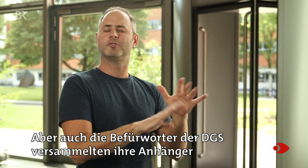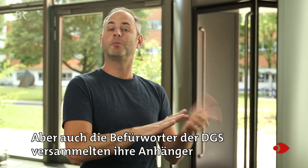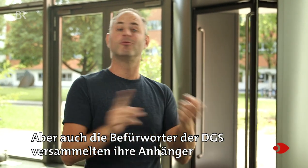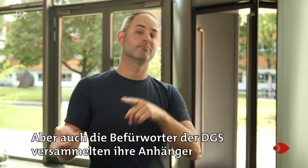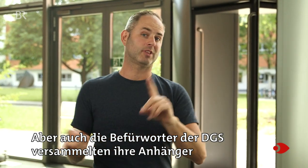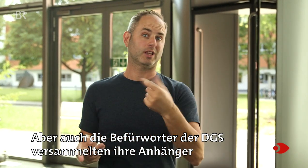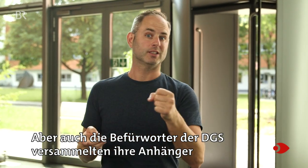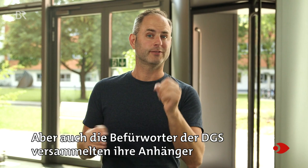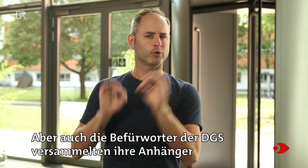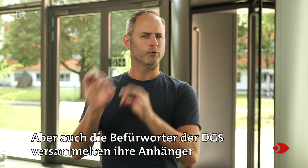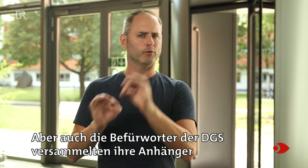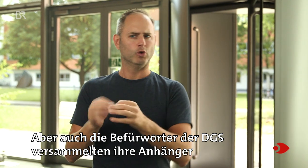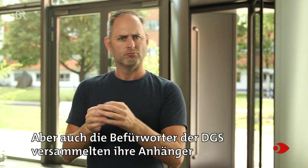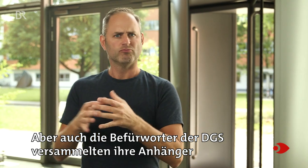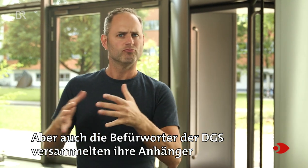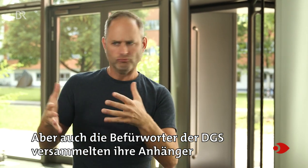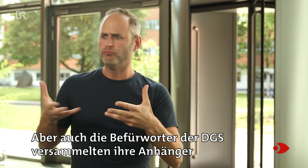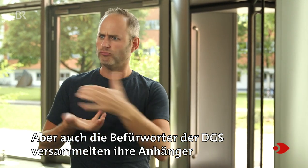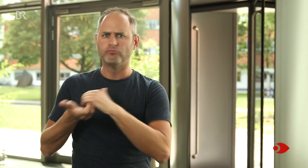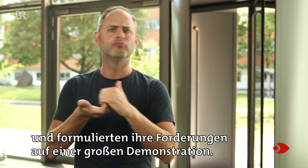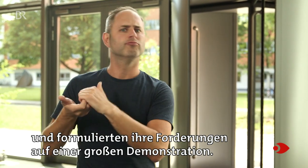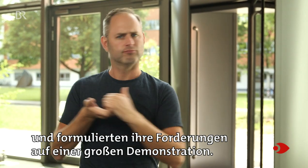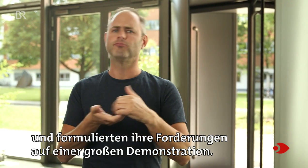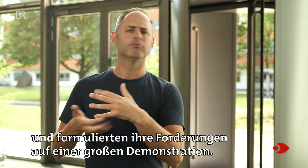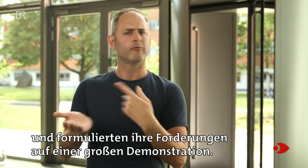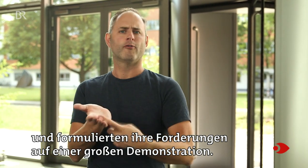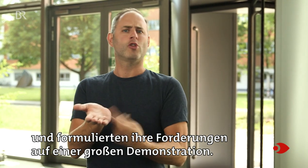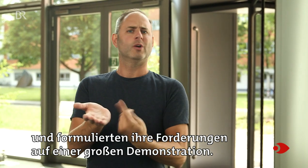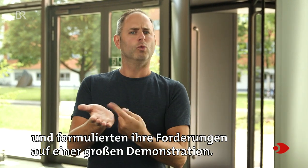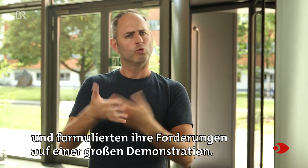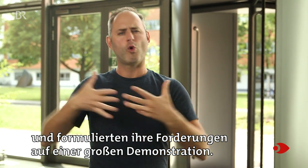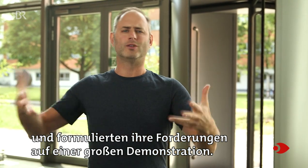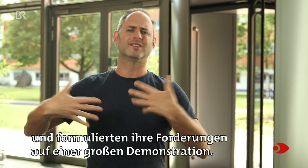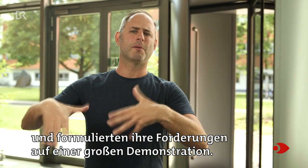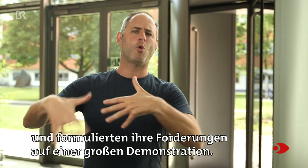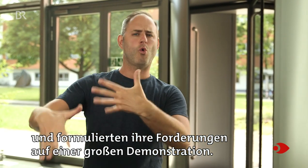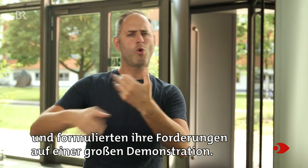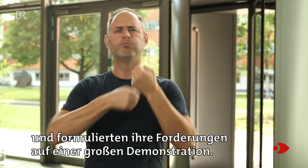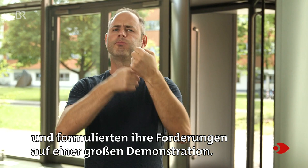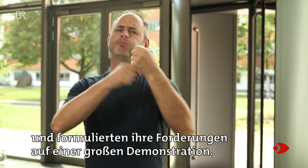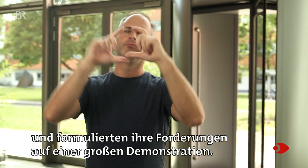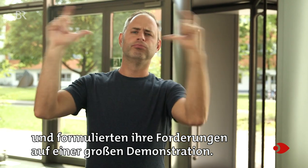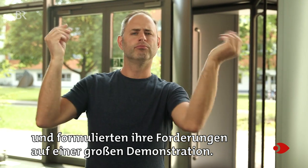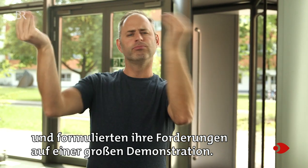die Befürworter der DGS versammelten ihre Anhänger und formulierten ihre Forderungen auf einer großen Demonstration.